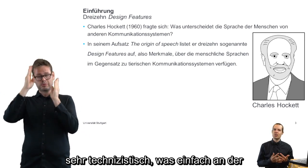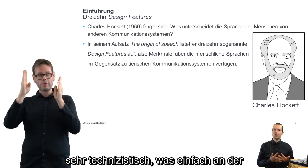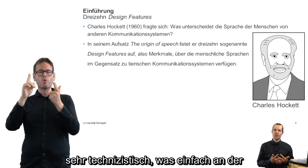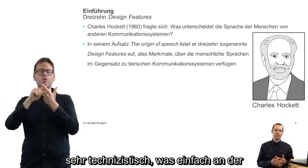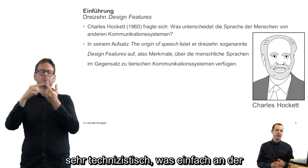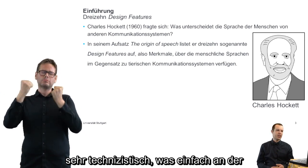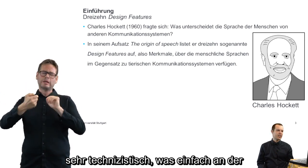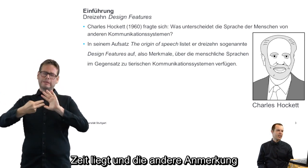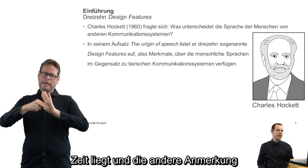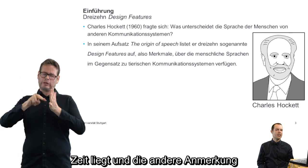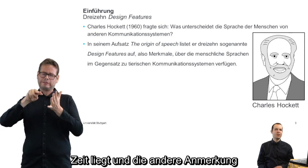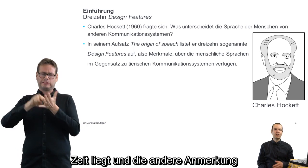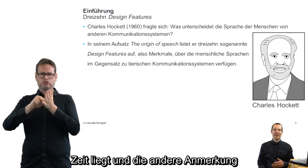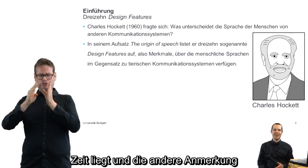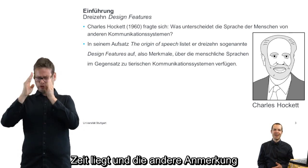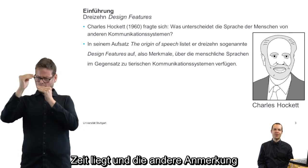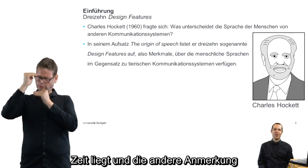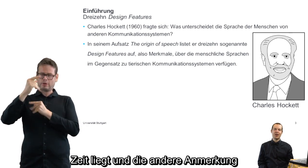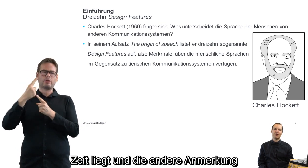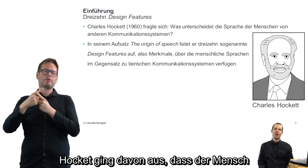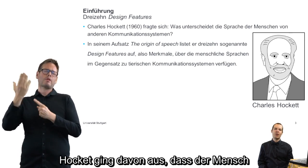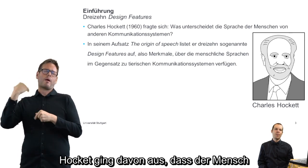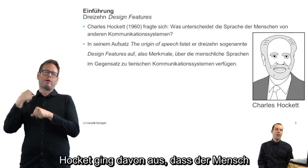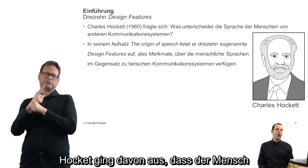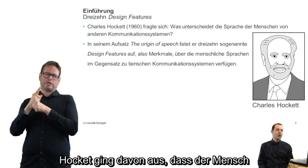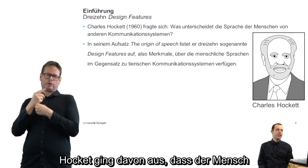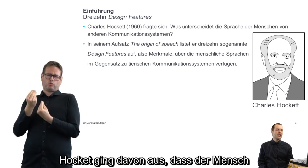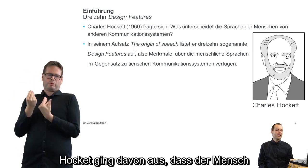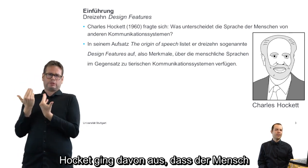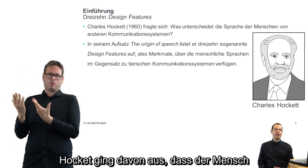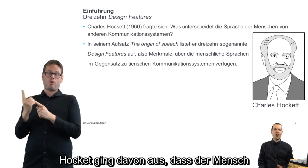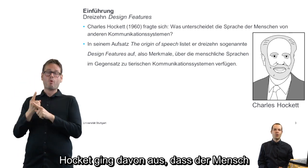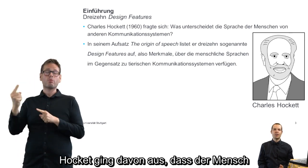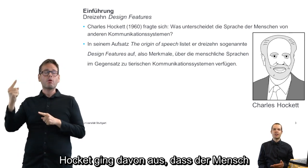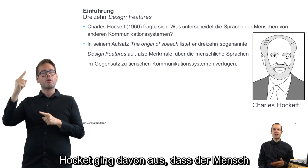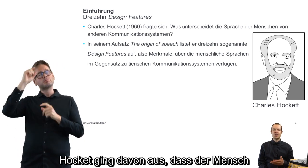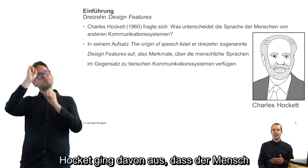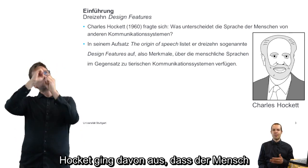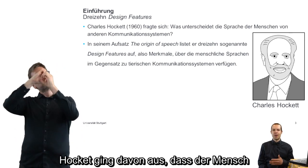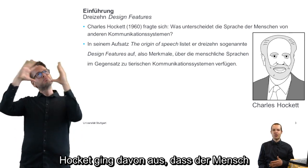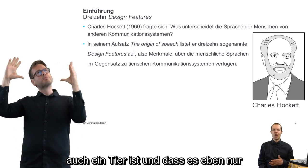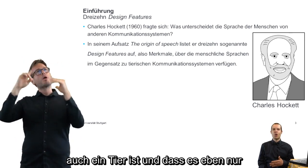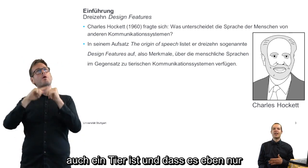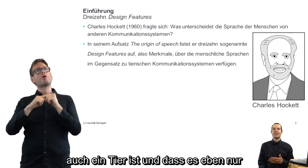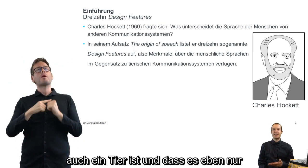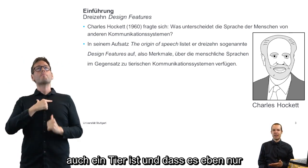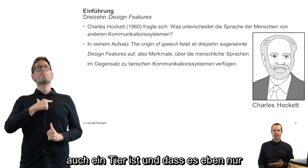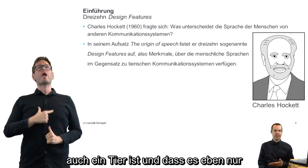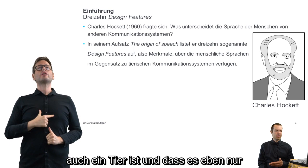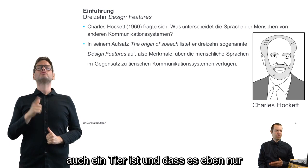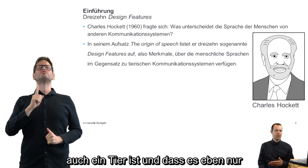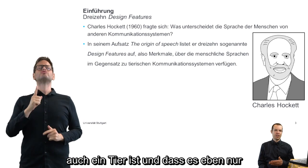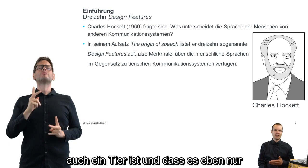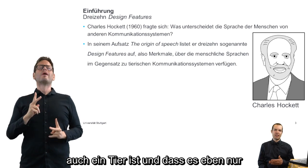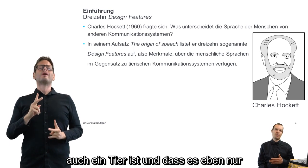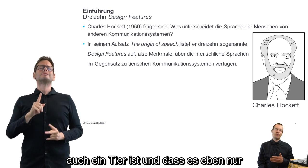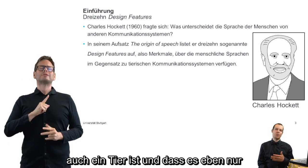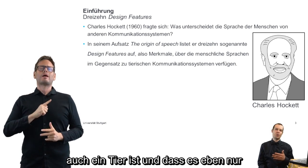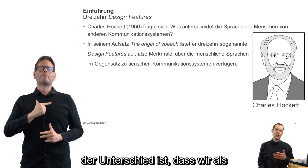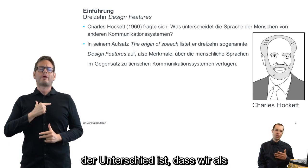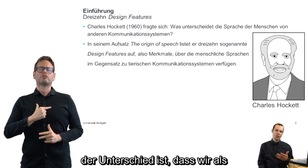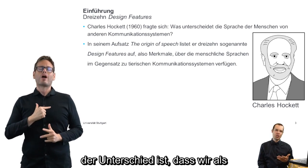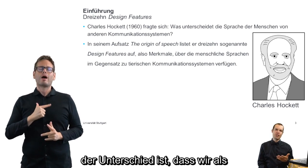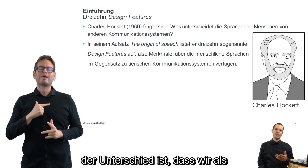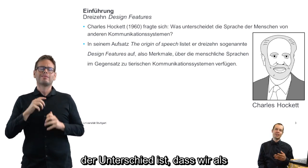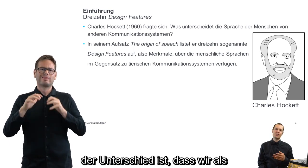technizistisch, was einfach an der Zeit liegt. die andere Anmerkung, Hockert ging davon aus, dass der Mensch auch ein Tier ist und dass es eben